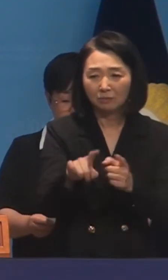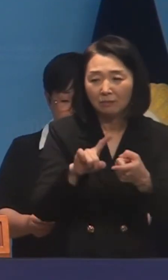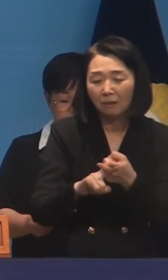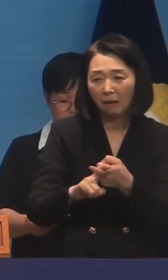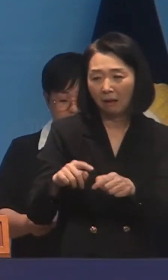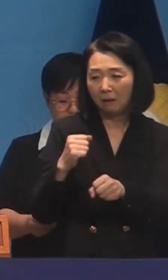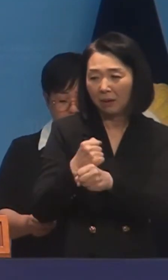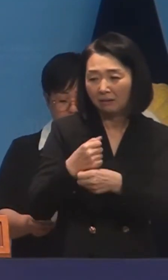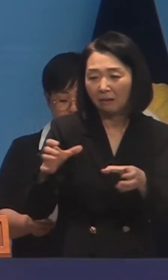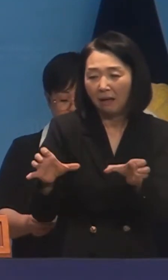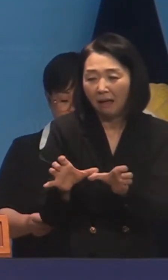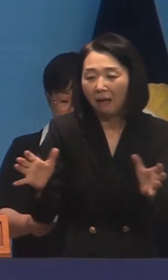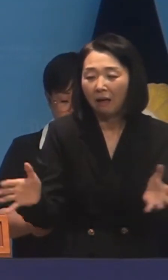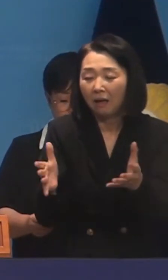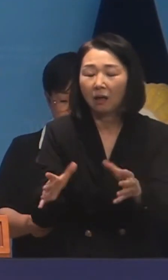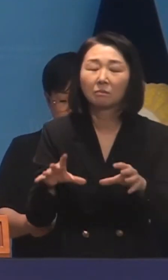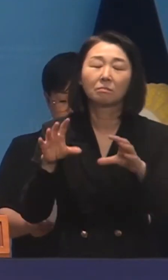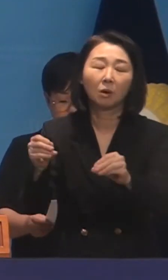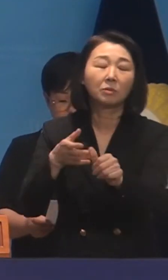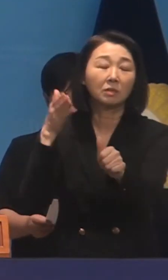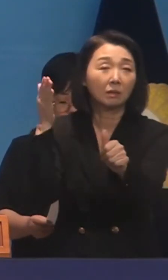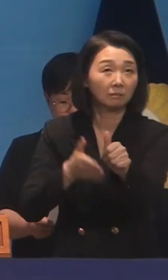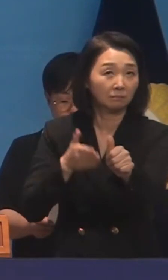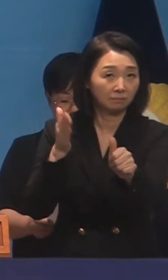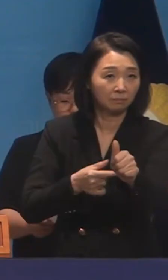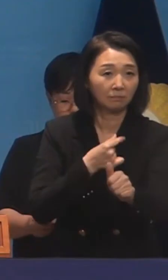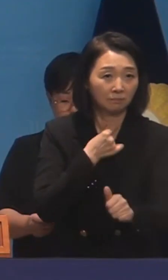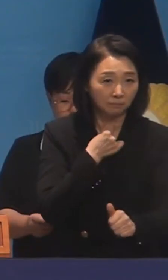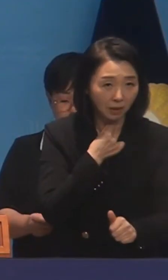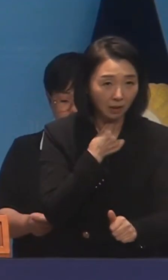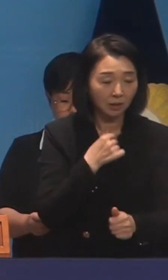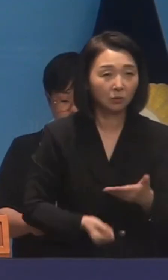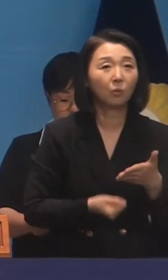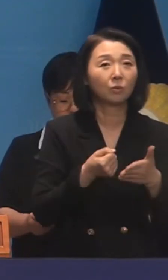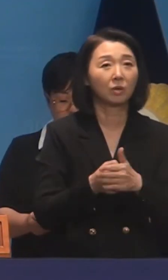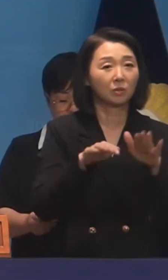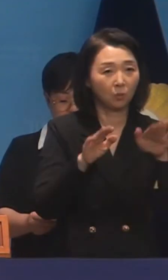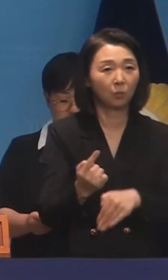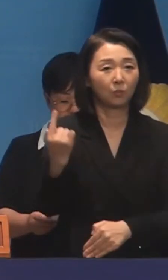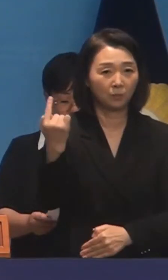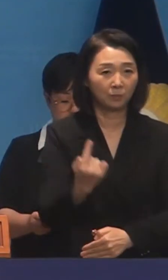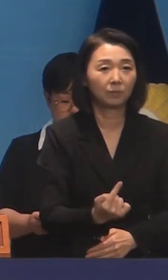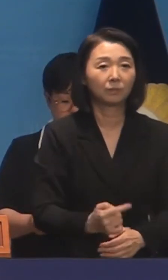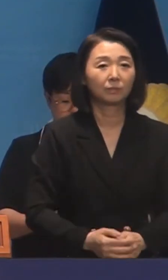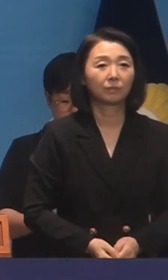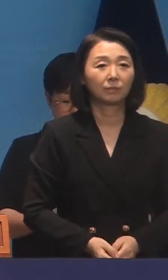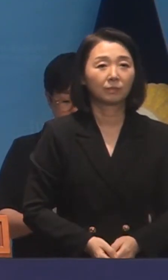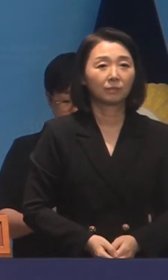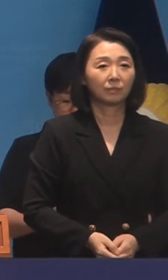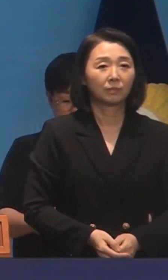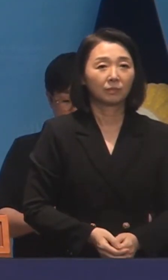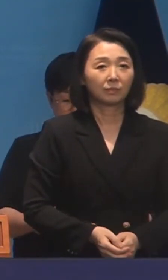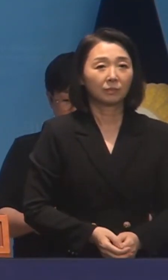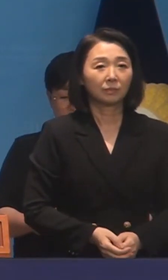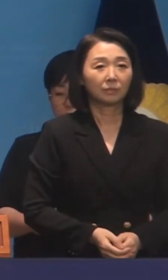분위기는 멈춰달라고 정중히 부탁드리고자 용기 내어 이 자리에 나섰습니다.